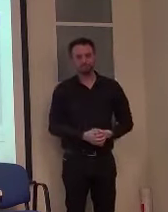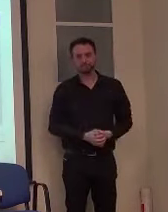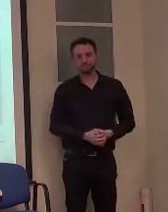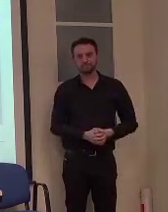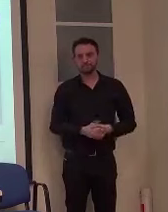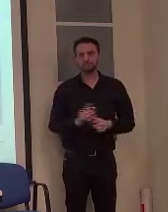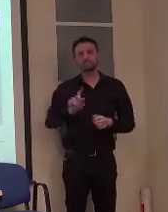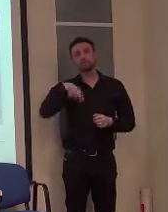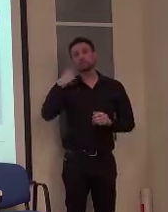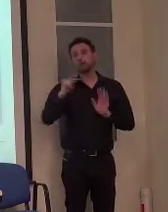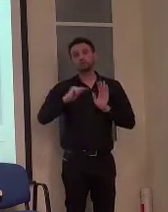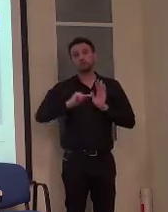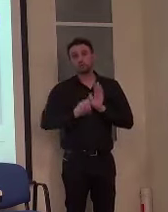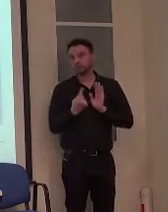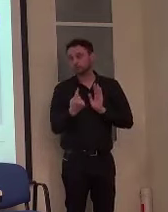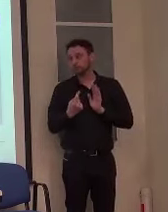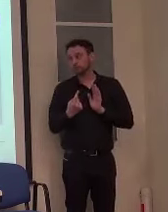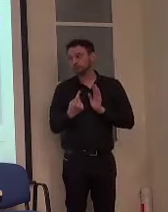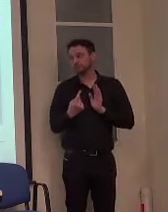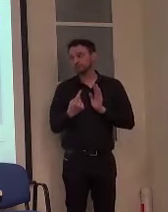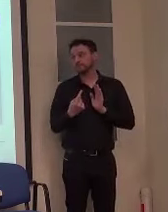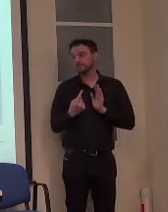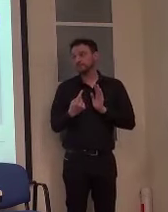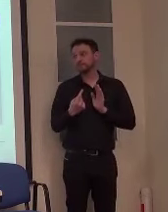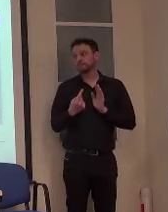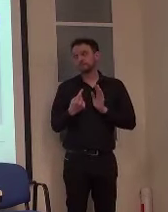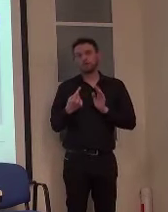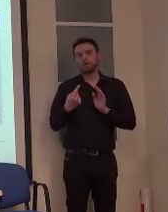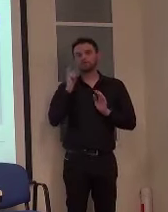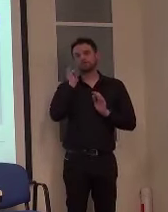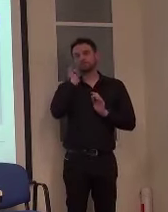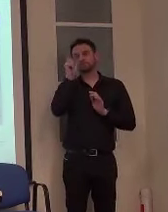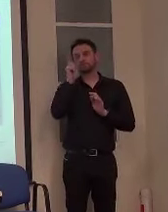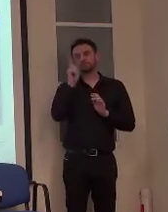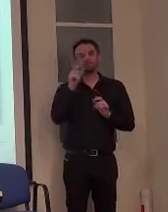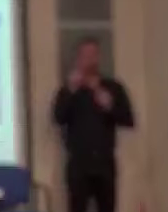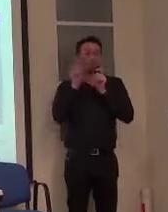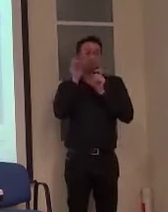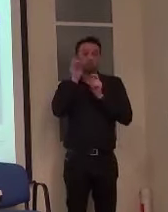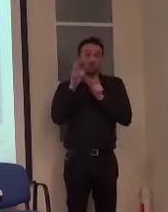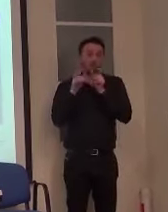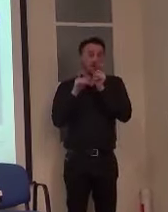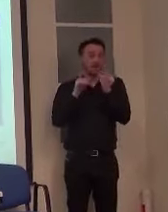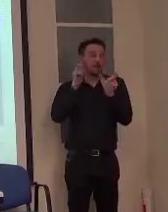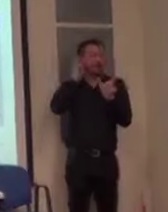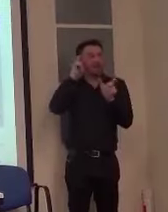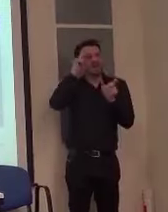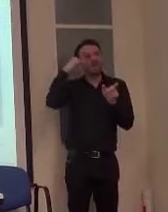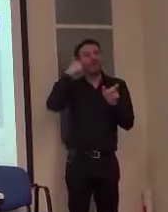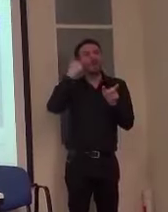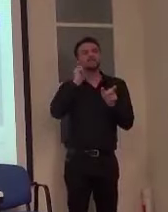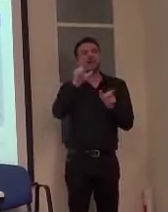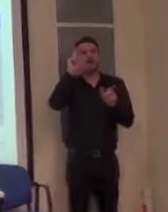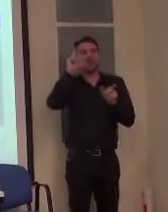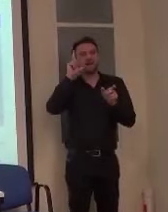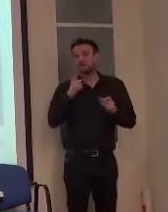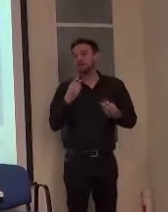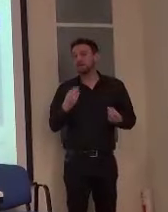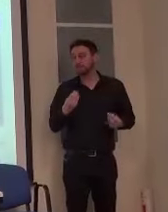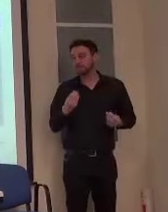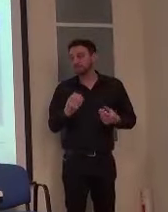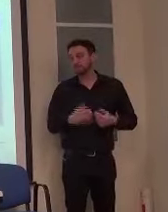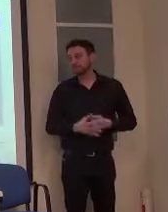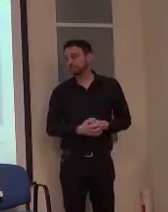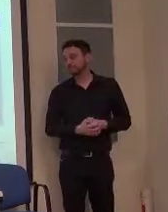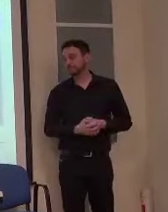y otro punto genial en términos de lo que es